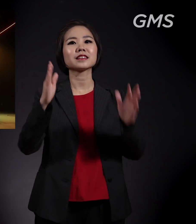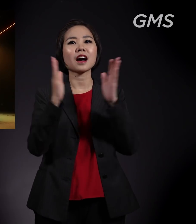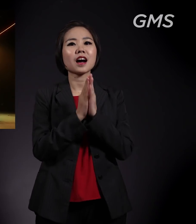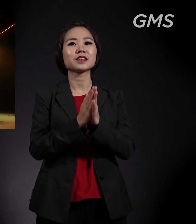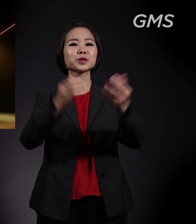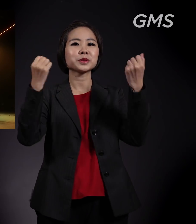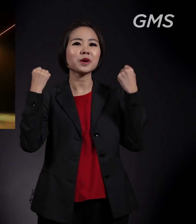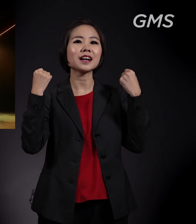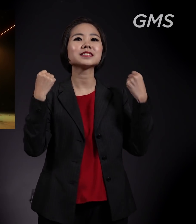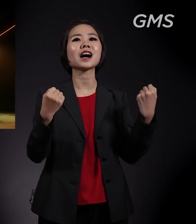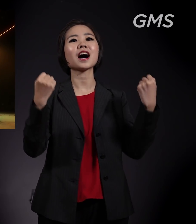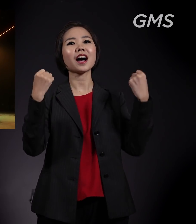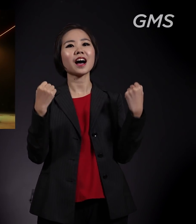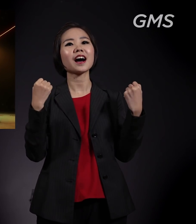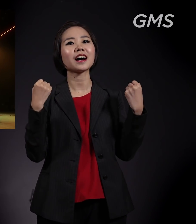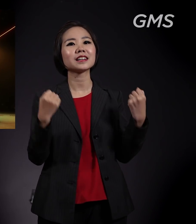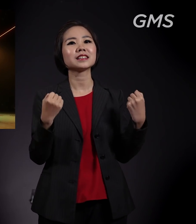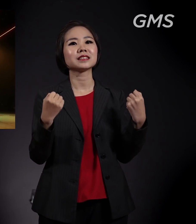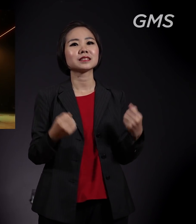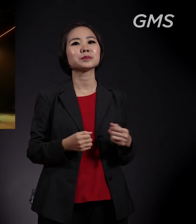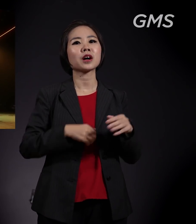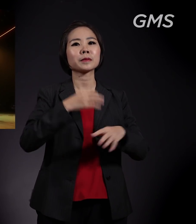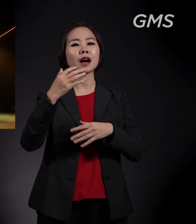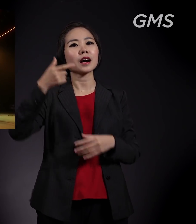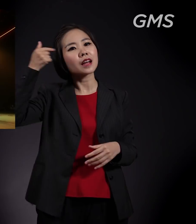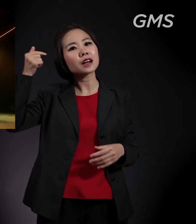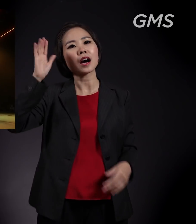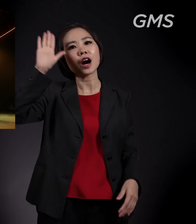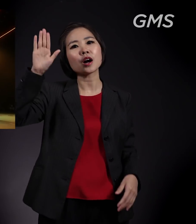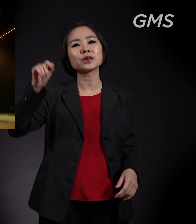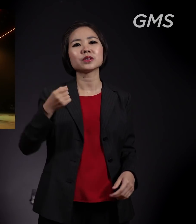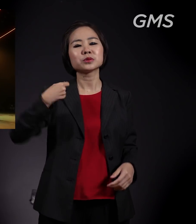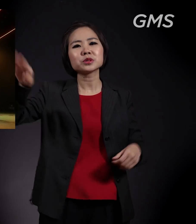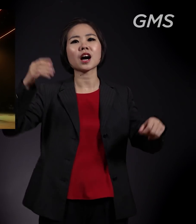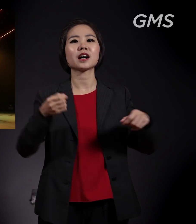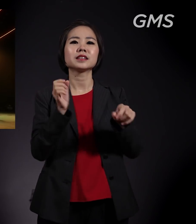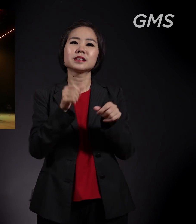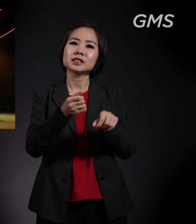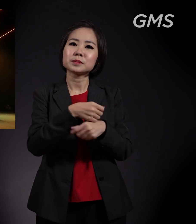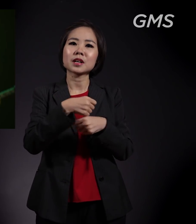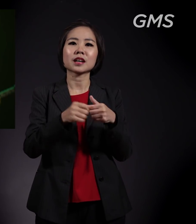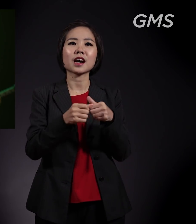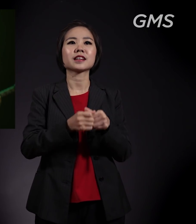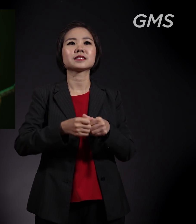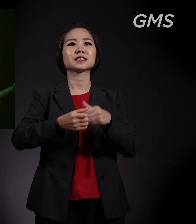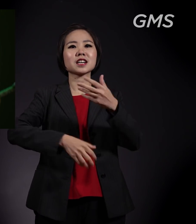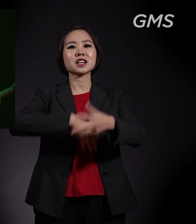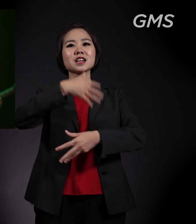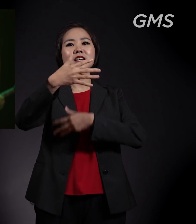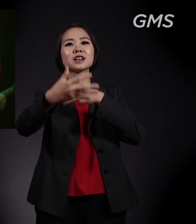hormat dan kuasa, sebab kau telah ciptakan